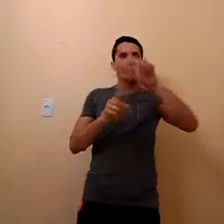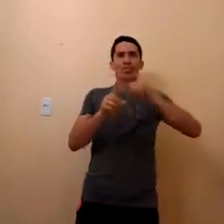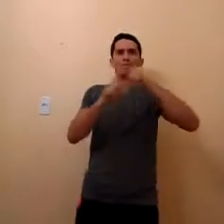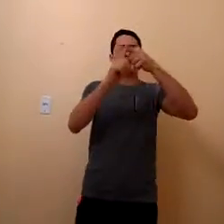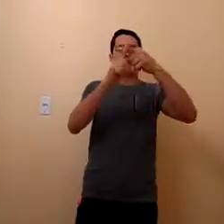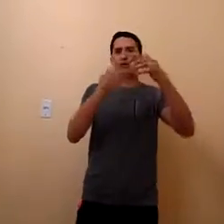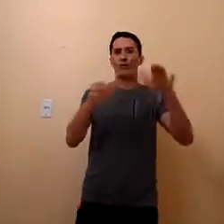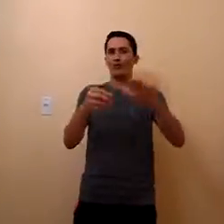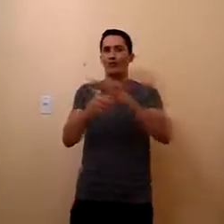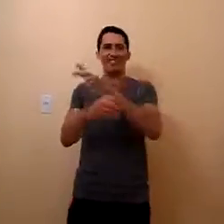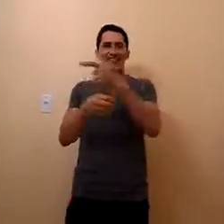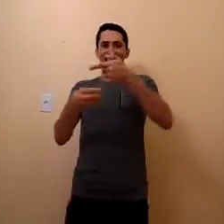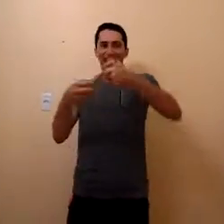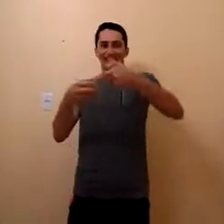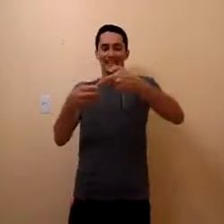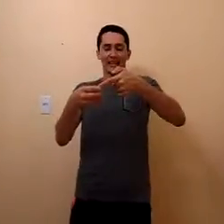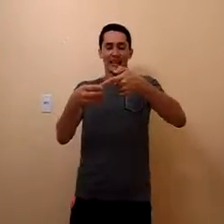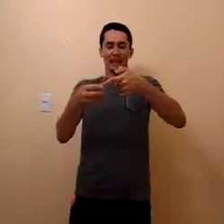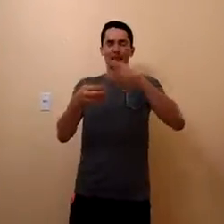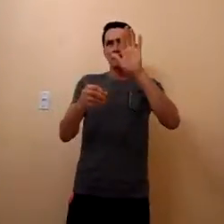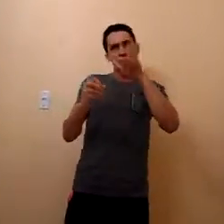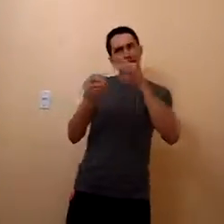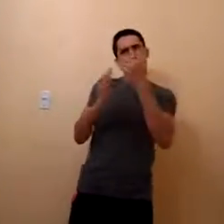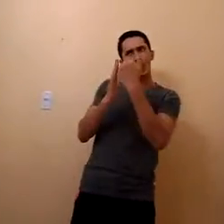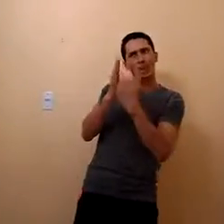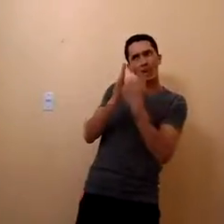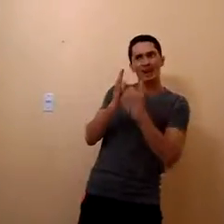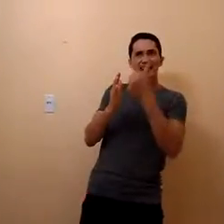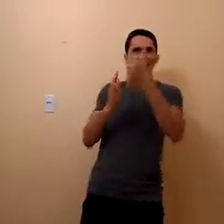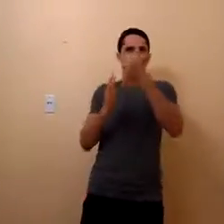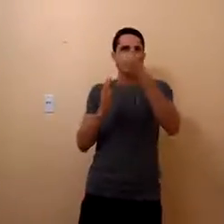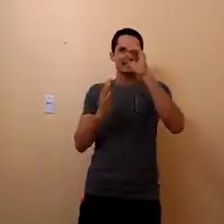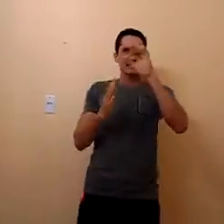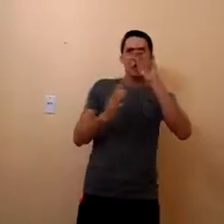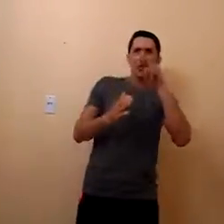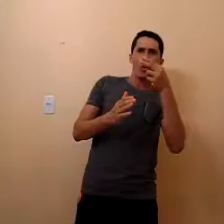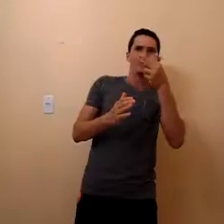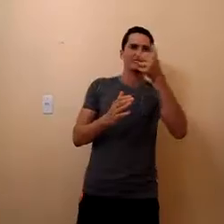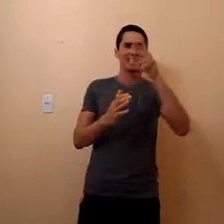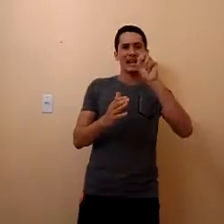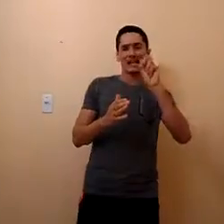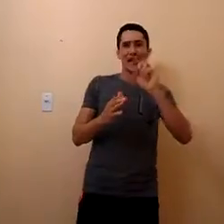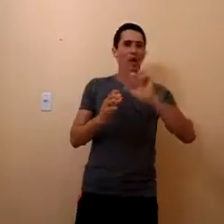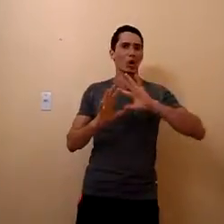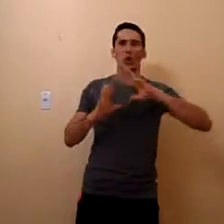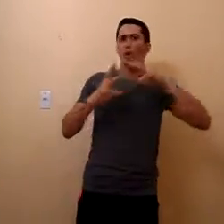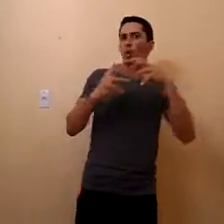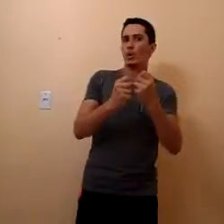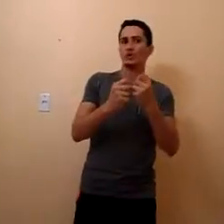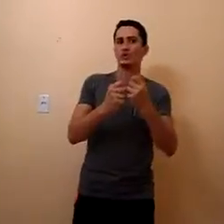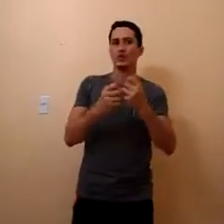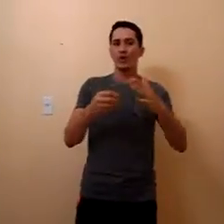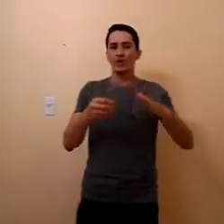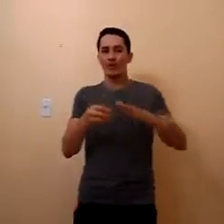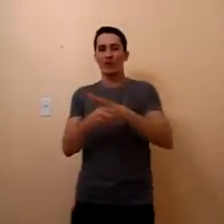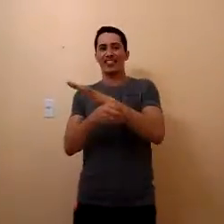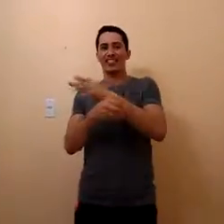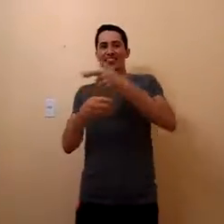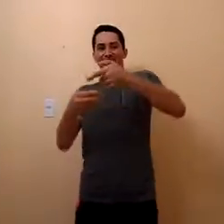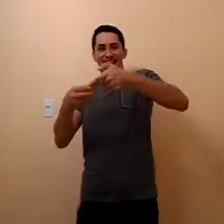cheio. O pessoal está chegando para bota menos, ou bota 100, bota 130, mas não são todos que enchem o tanque. O